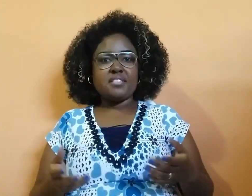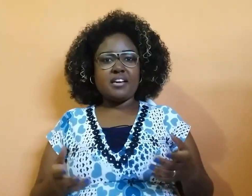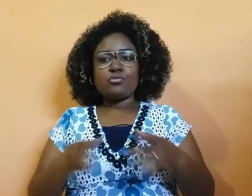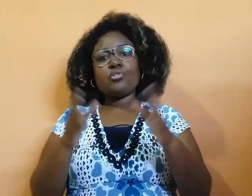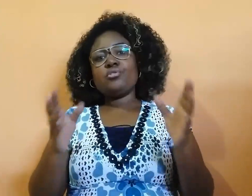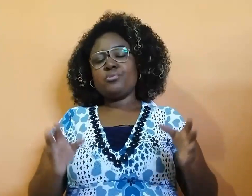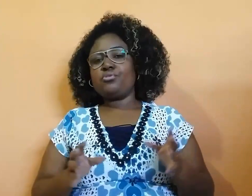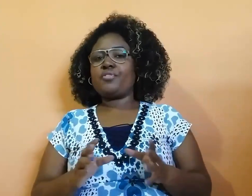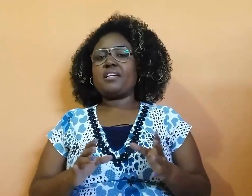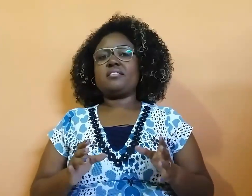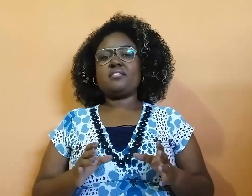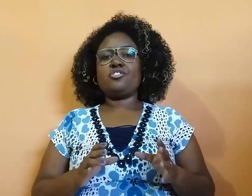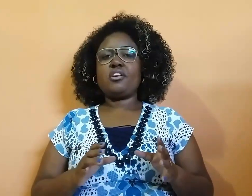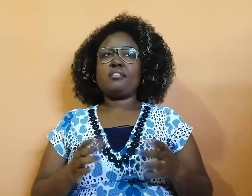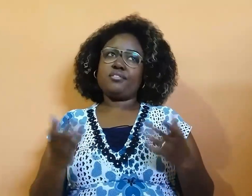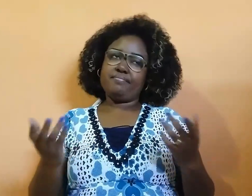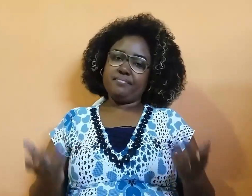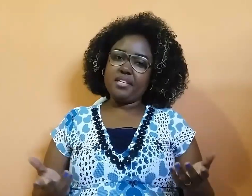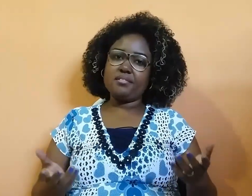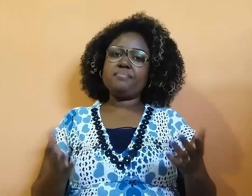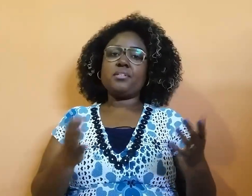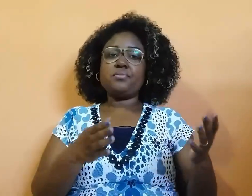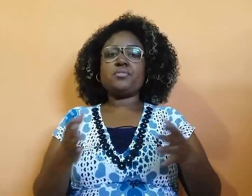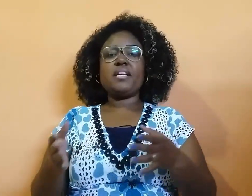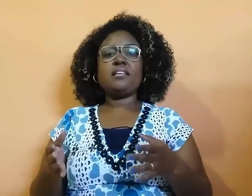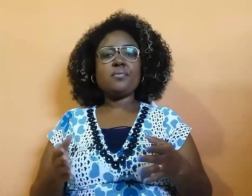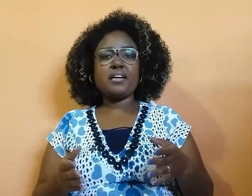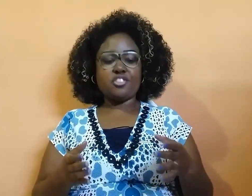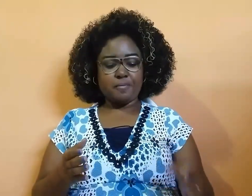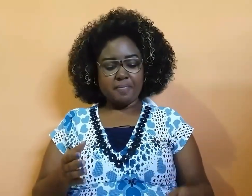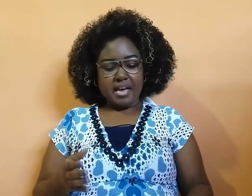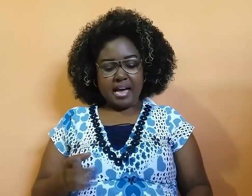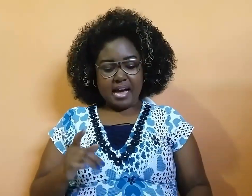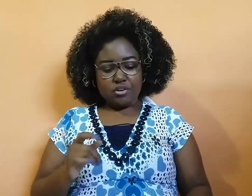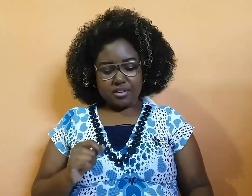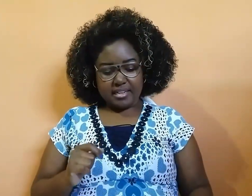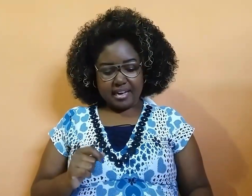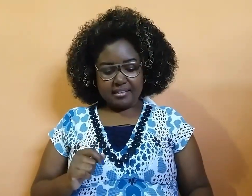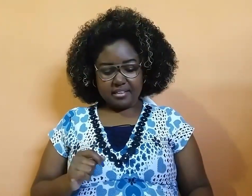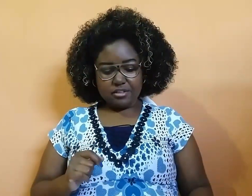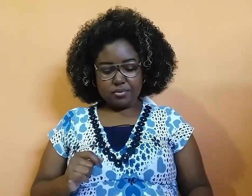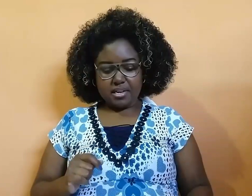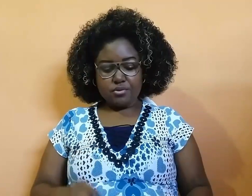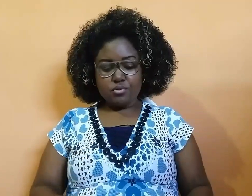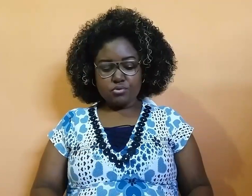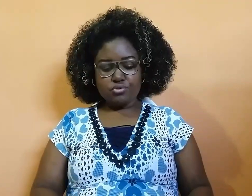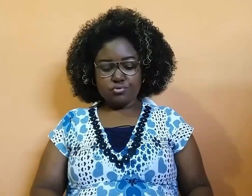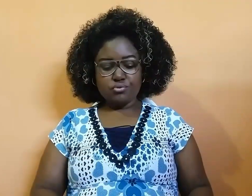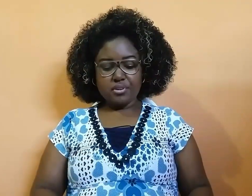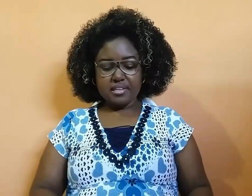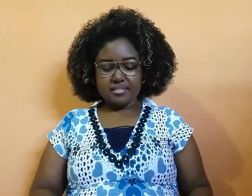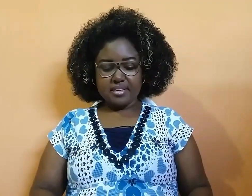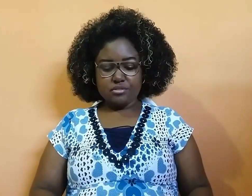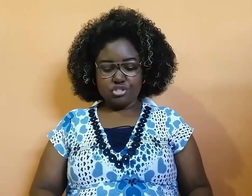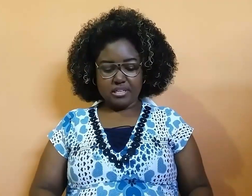todo mundo fala desse jeito não tão isso é linguagem agora a língua é um conjunto organizado de